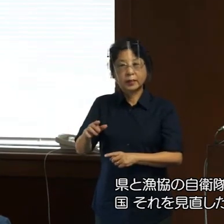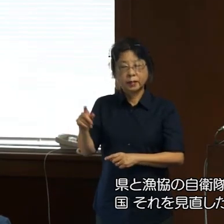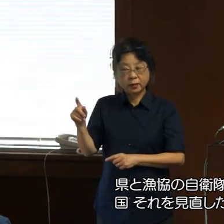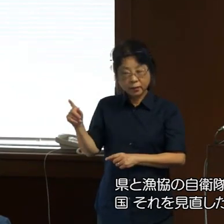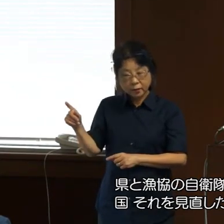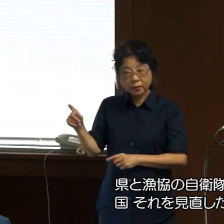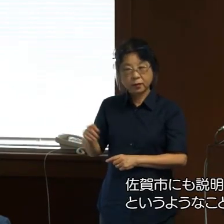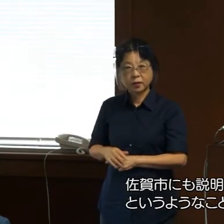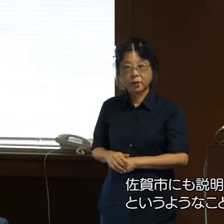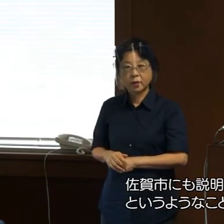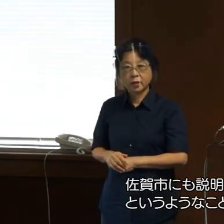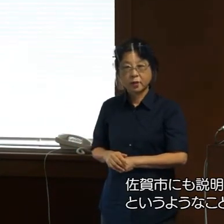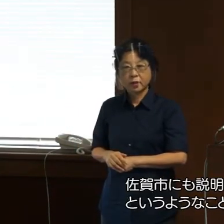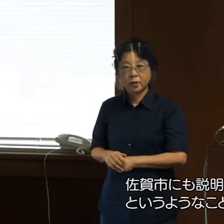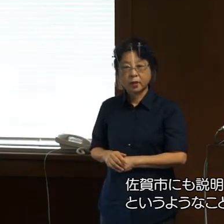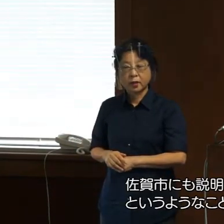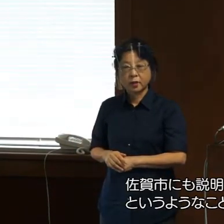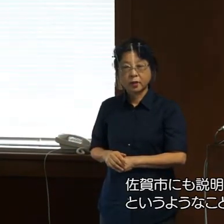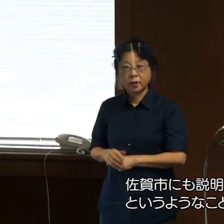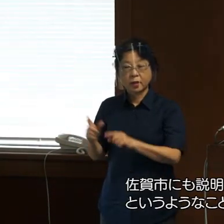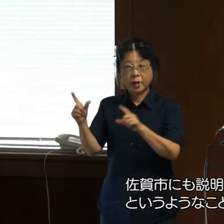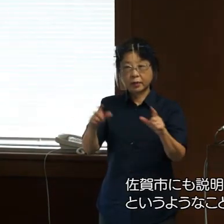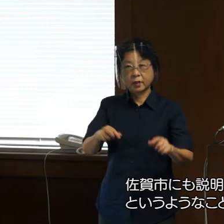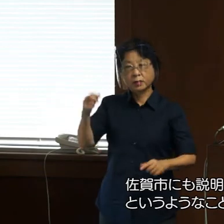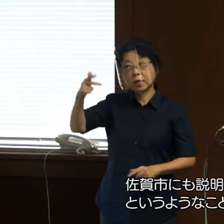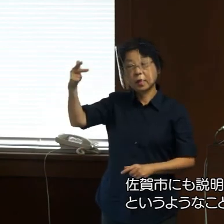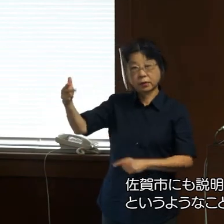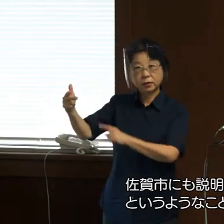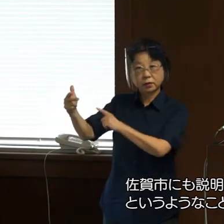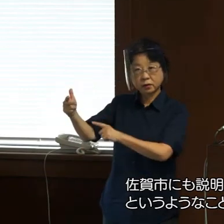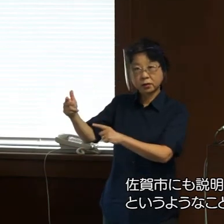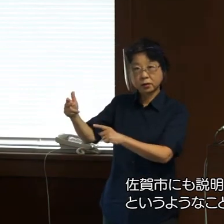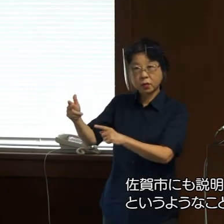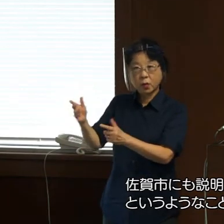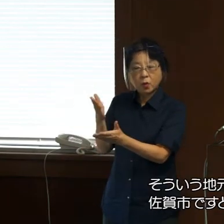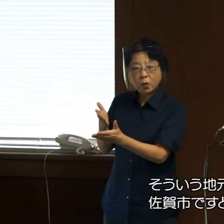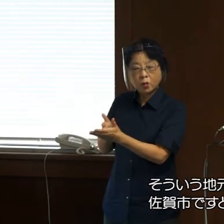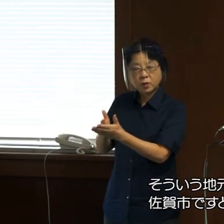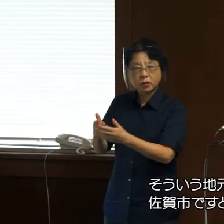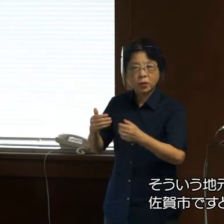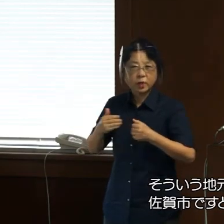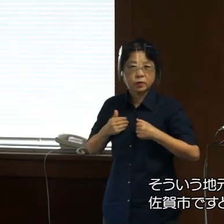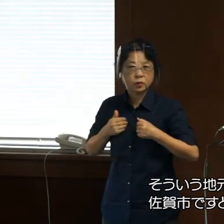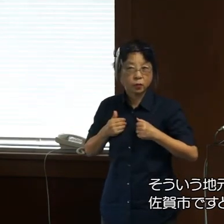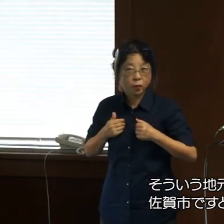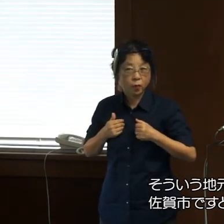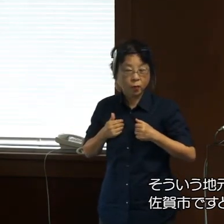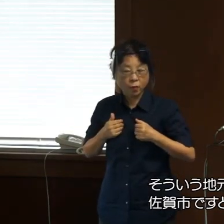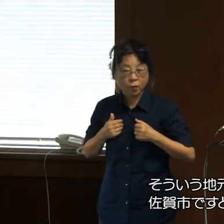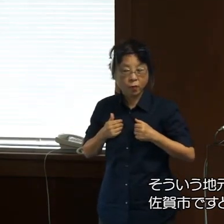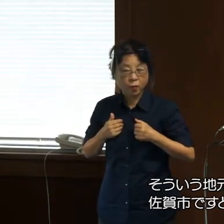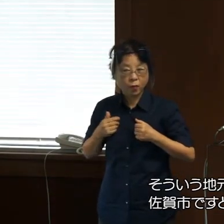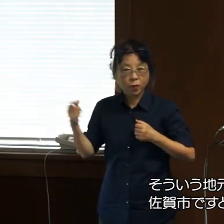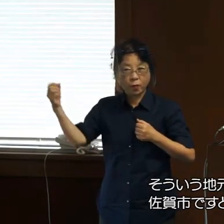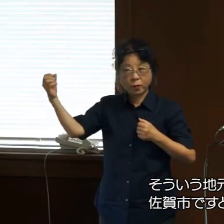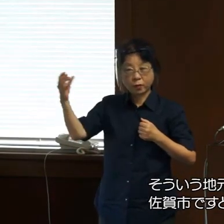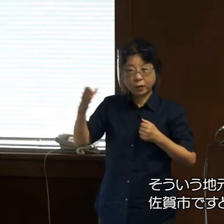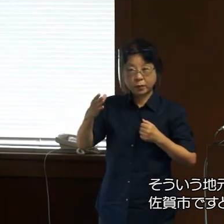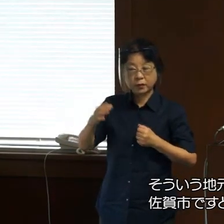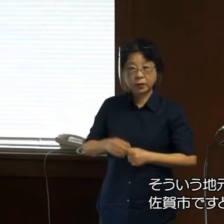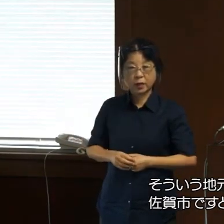を見直した後としても、佐賀市にも説明が必要なんだというようなことをおっしゃってますが、そういう地元自治体佐賀市ですと